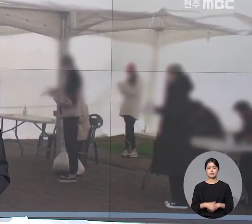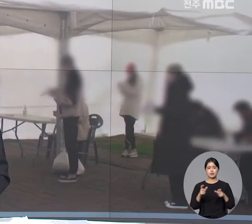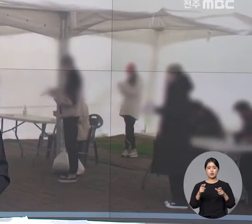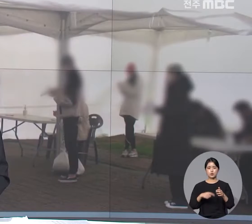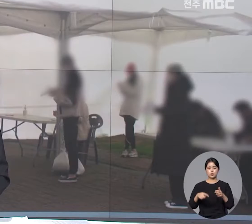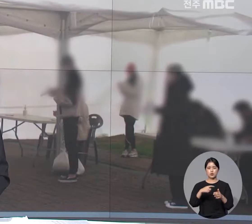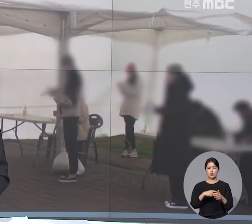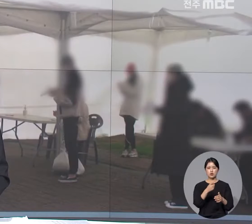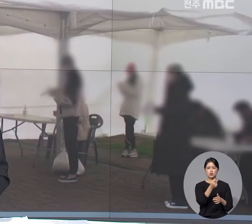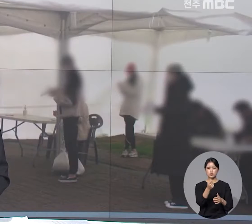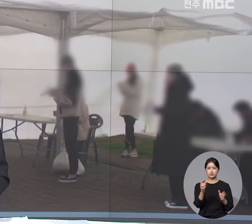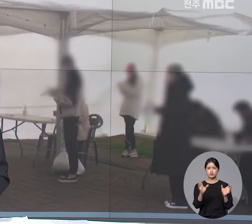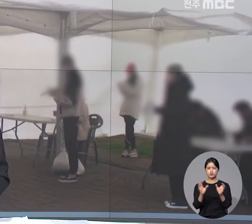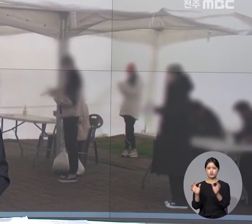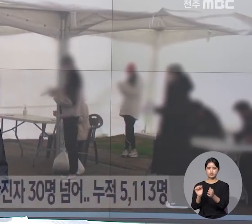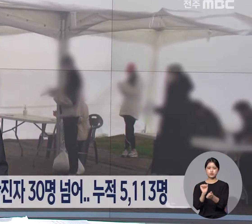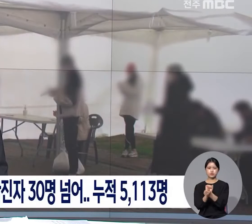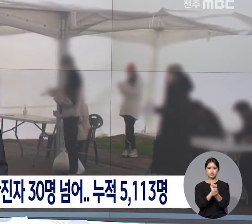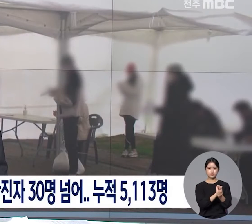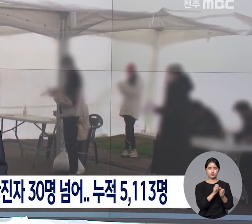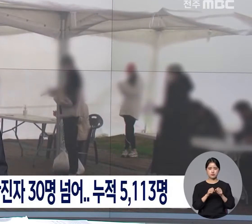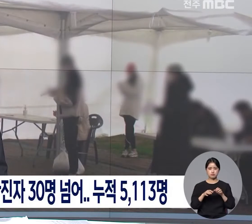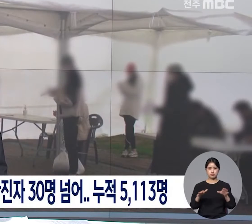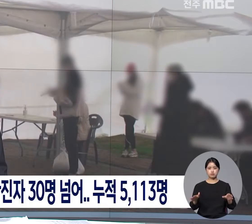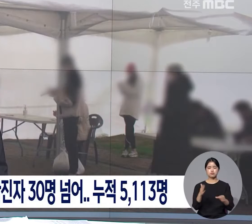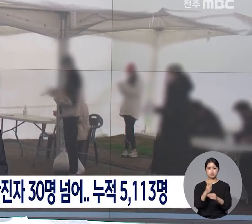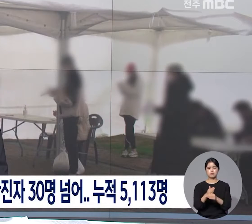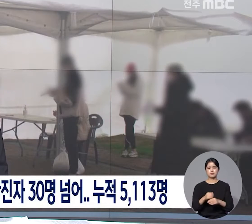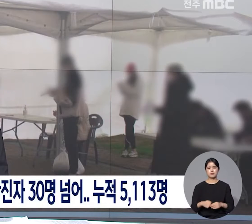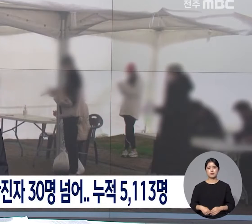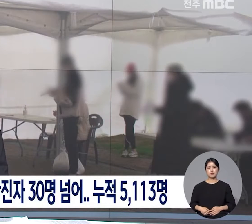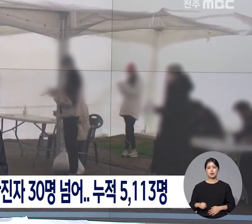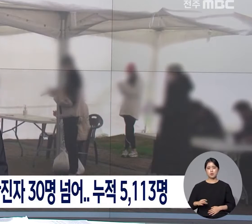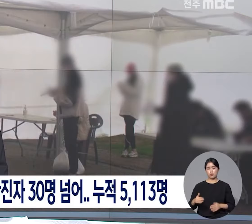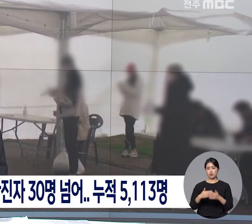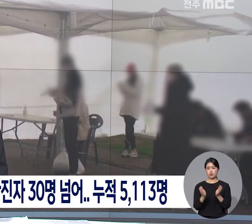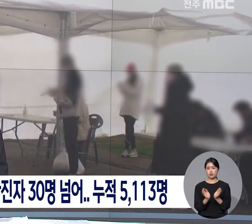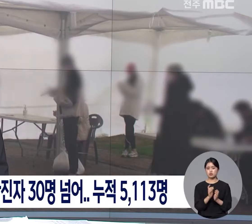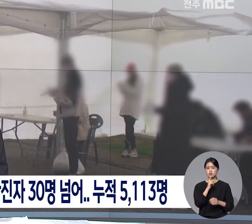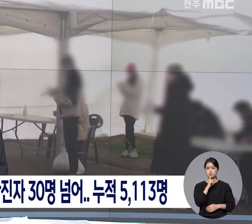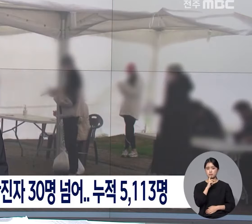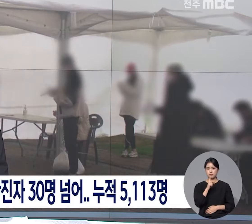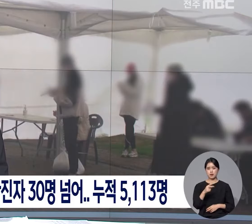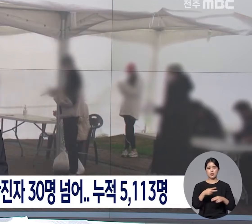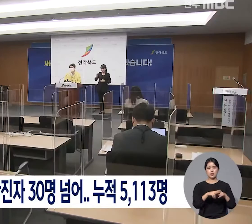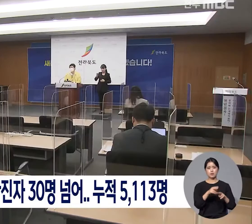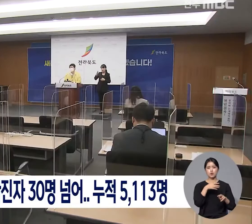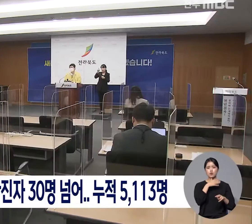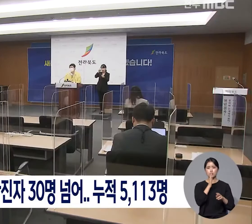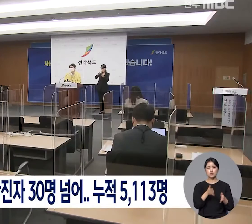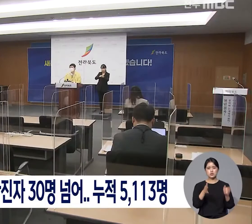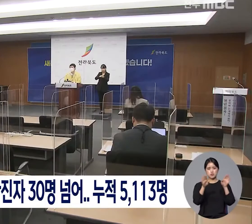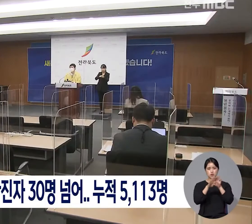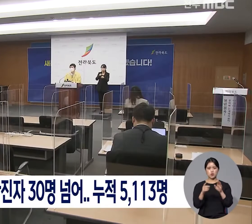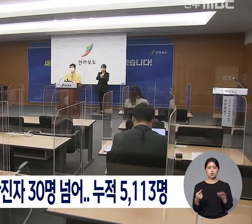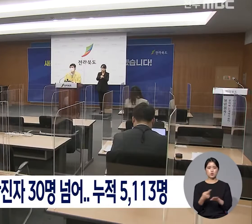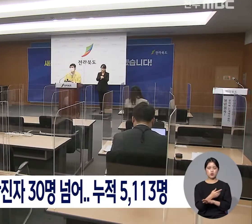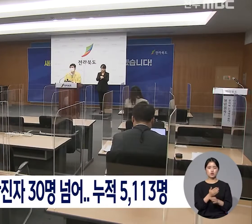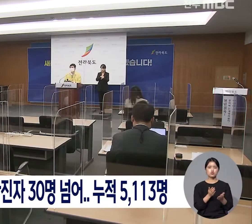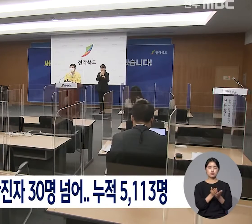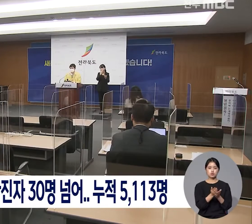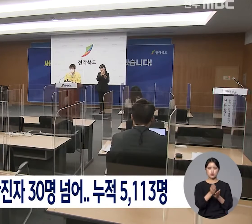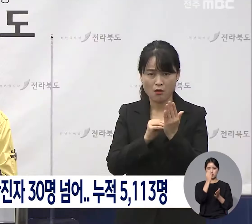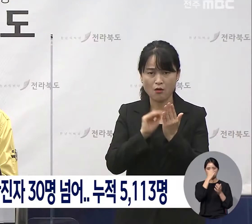돈에 소규모 집단 감염이 계속 확산되고 있습니다 전라북도 보건당국에 따르면 남원의 노인 시설 외에도 군산의 한